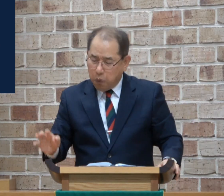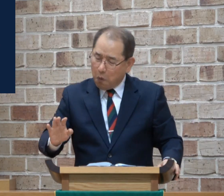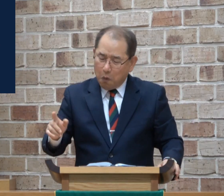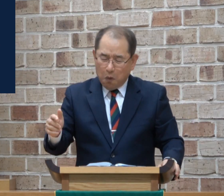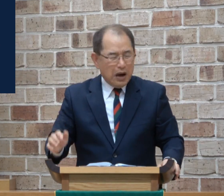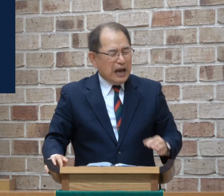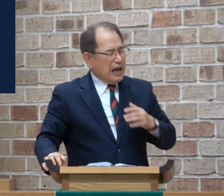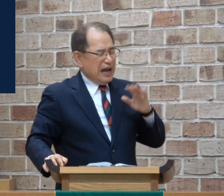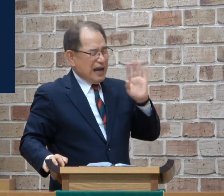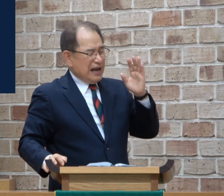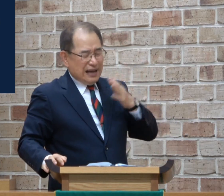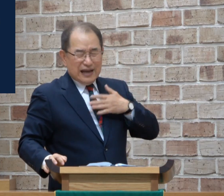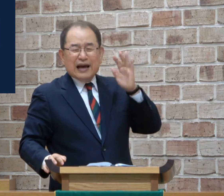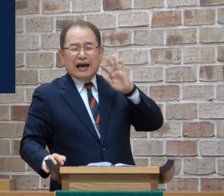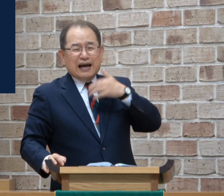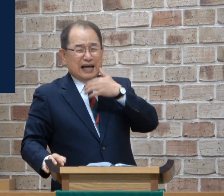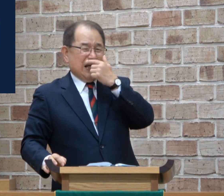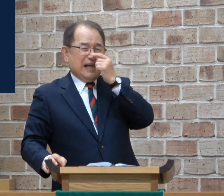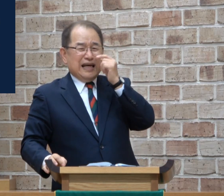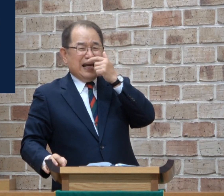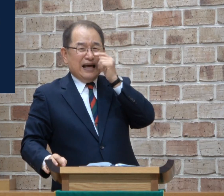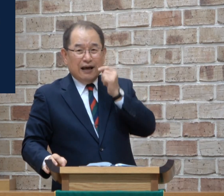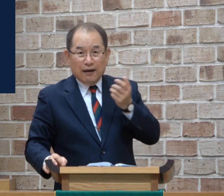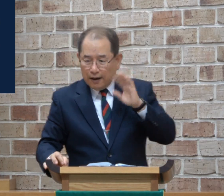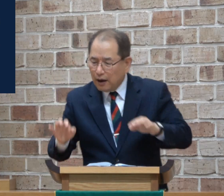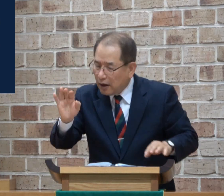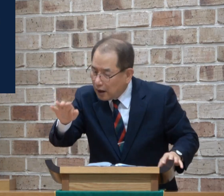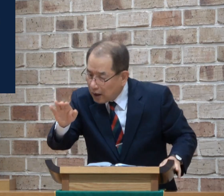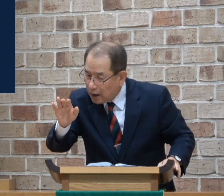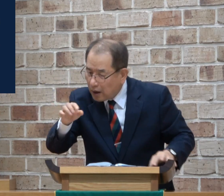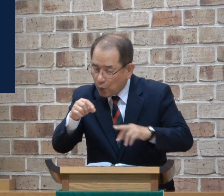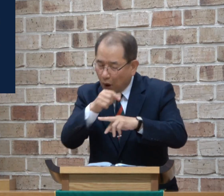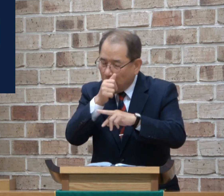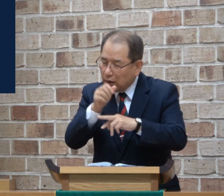그러나 편작은 아유 나는 부족합니다. 왕이 다시 묻습니다.